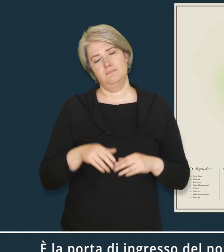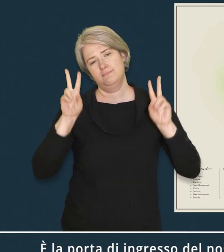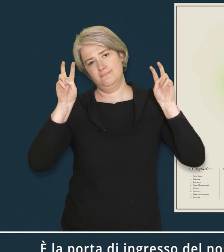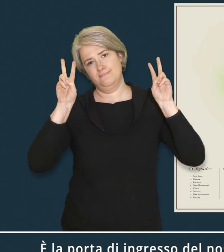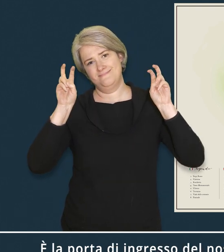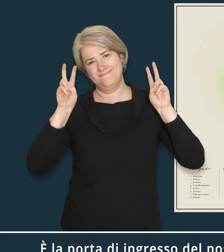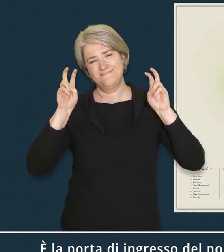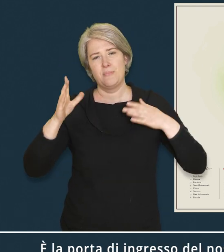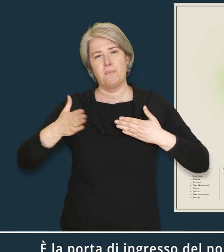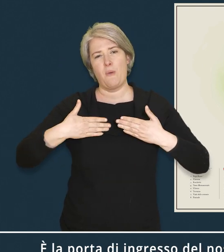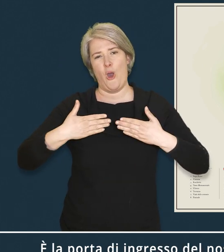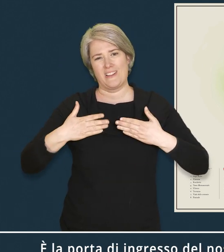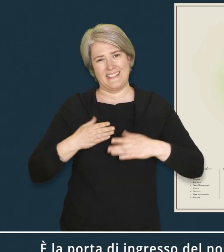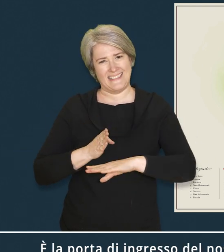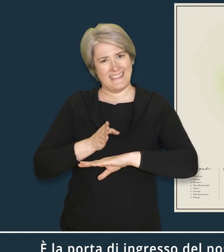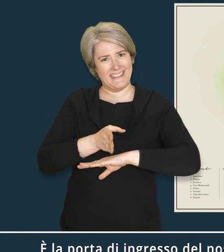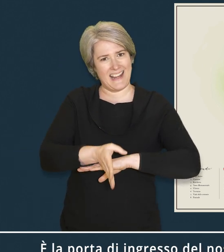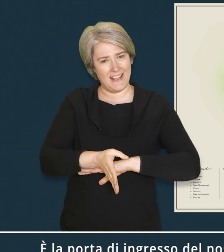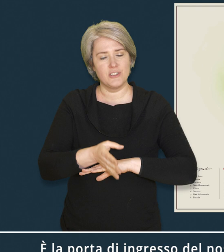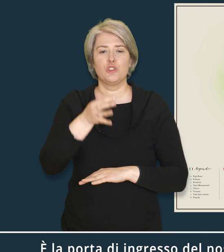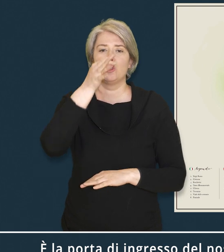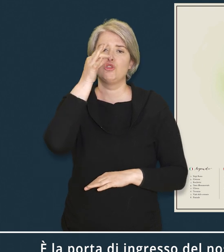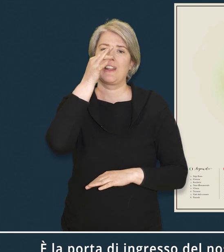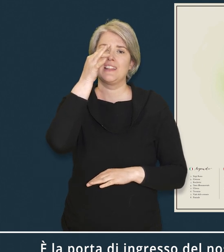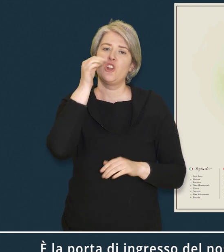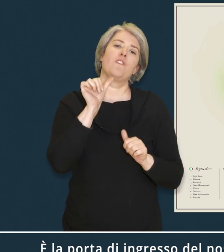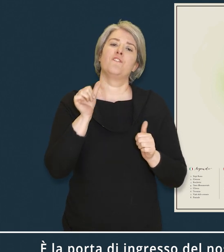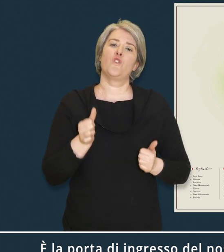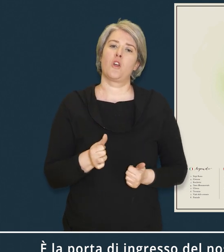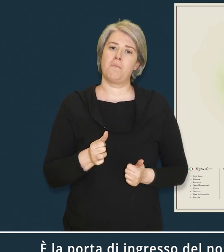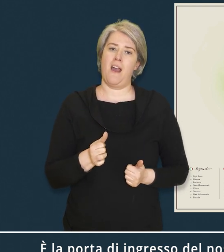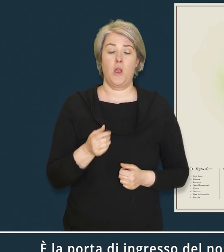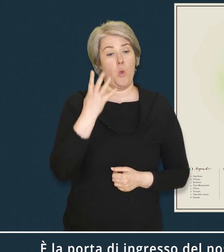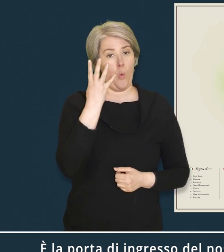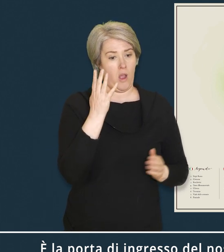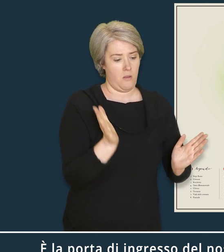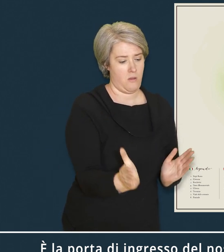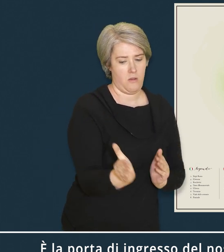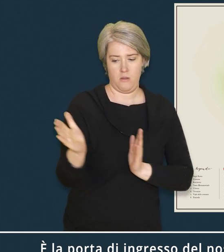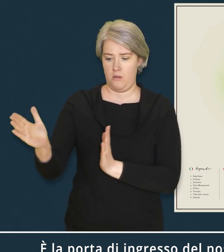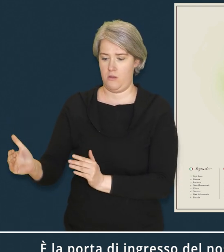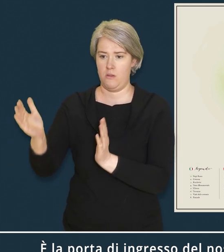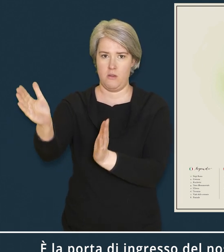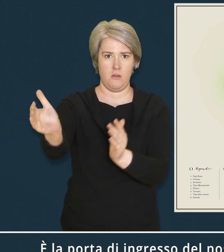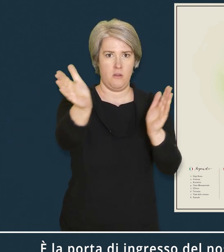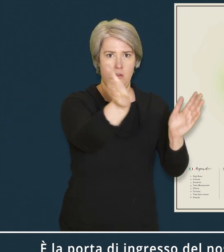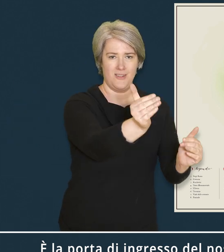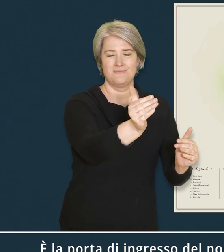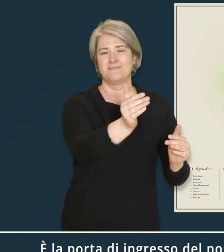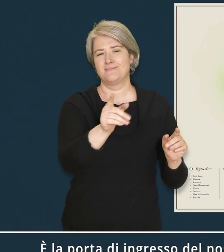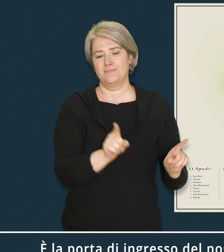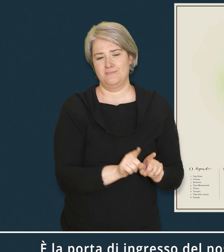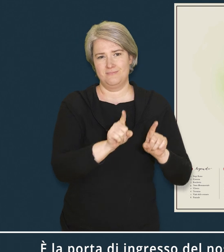È la porta di ingresso del nostro giardino formale, costituito da 4 aree simmetriche